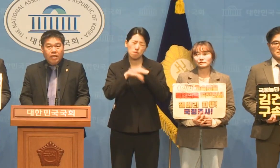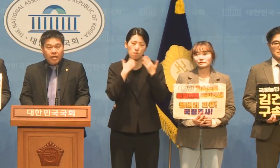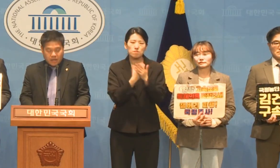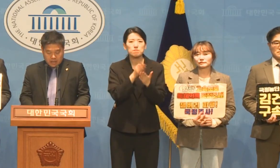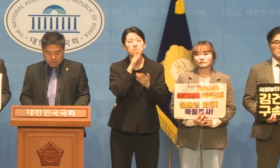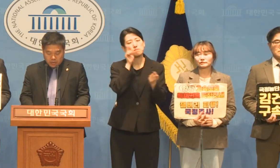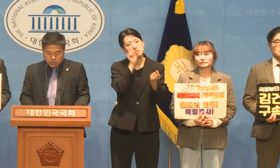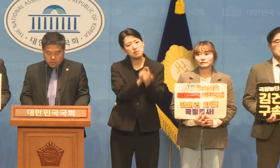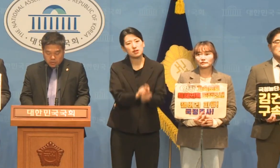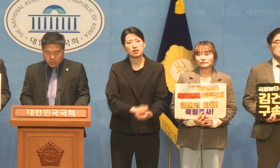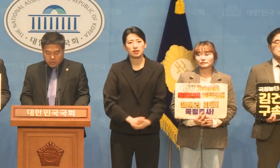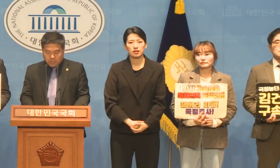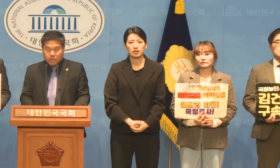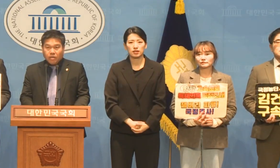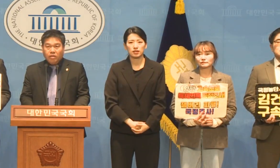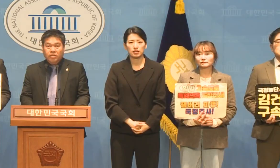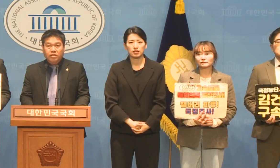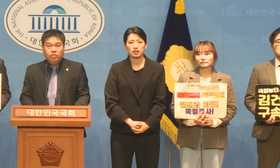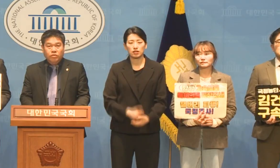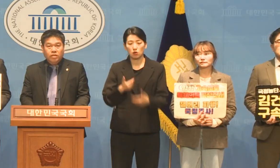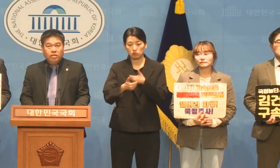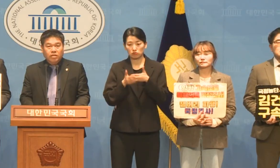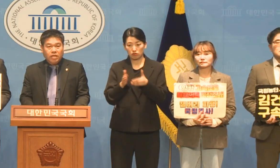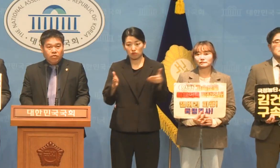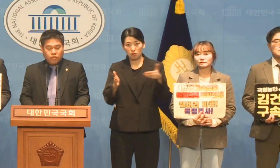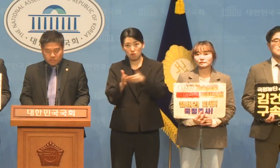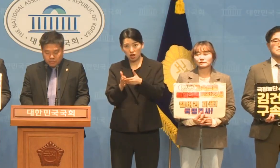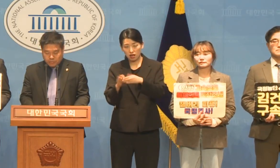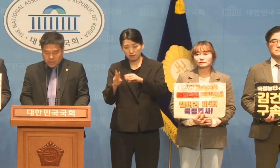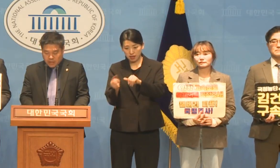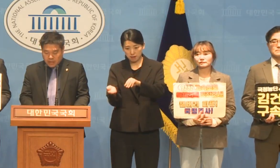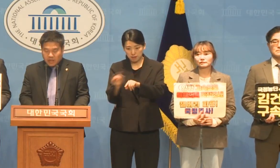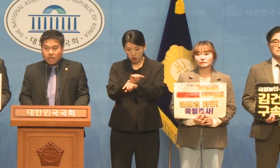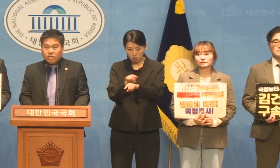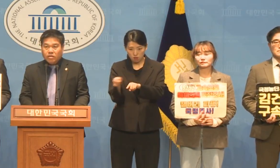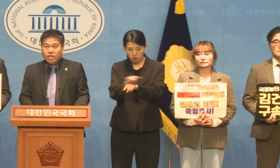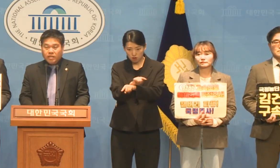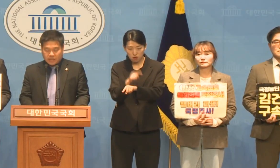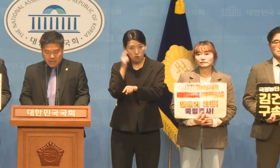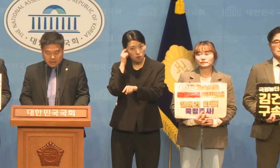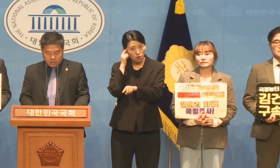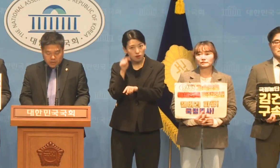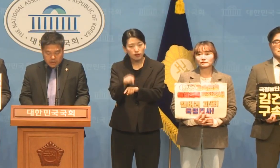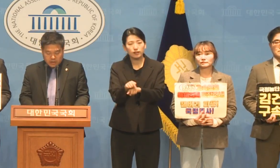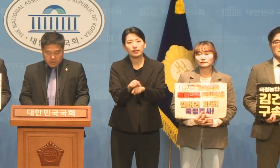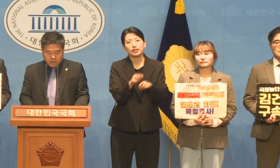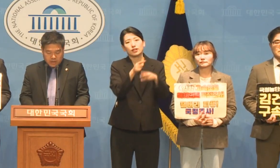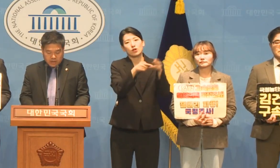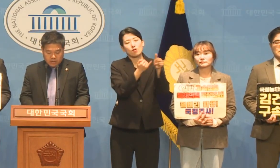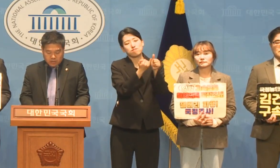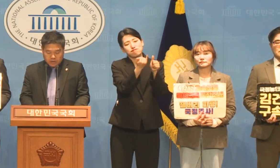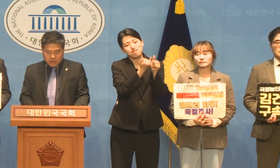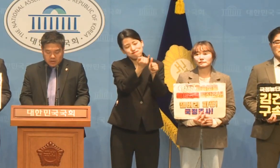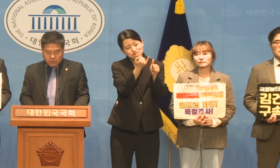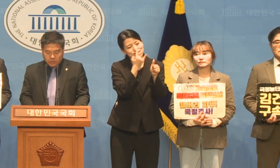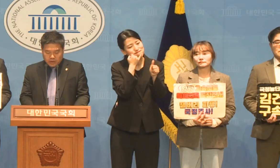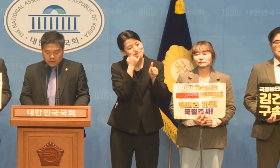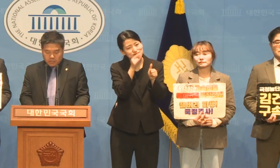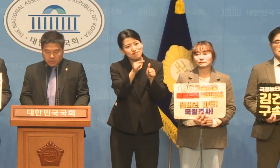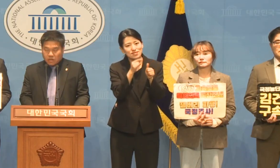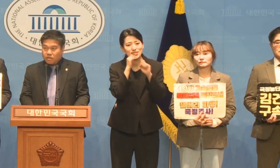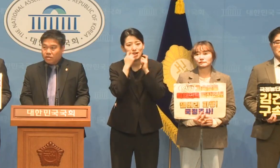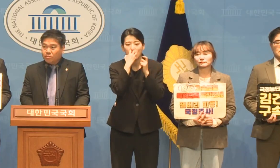확인되었습니다. 양평고속도로 종점 변경은 윤석열 대통령 부부와 처가의 사익을 위해서 대통령